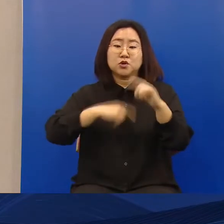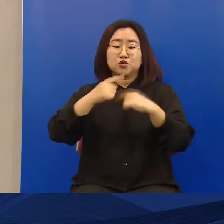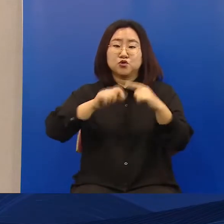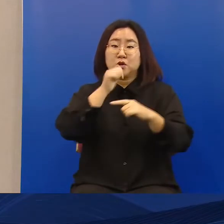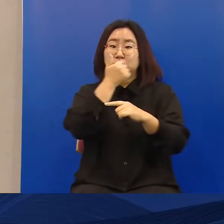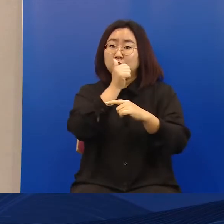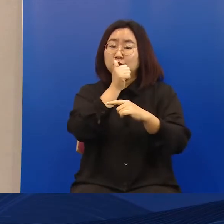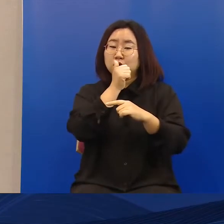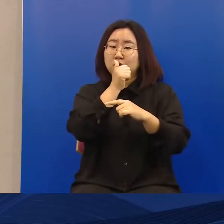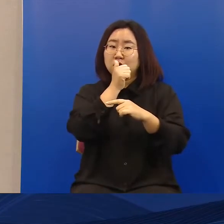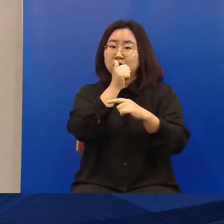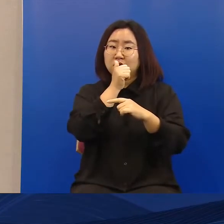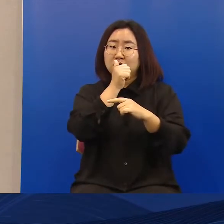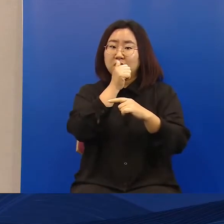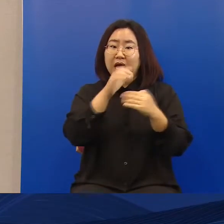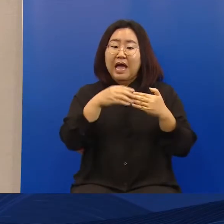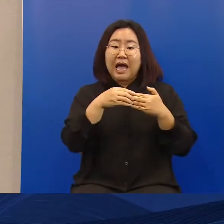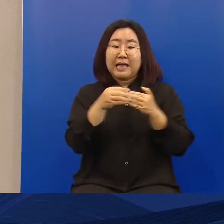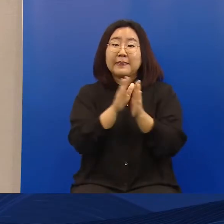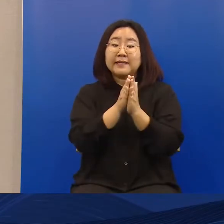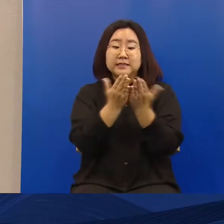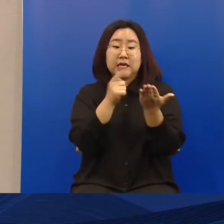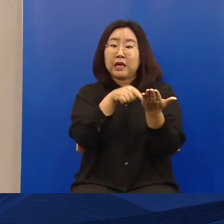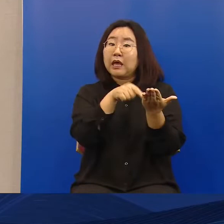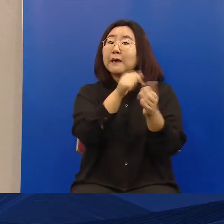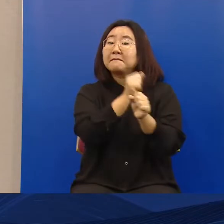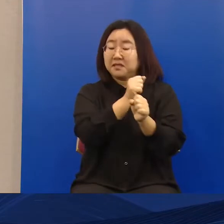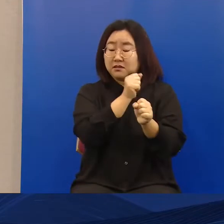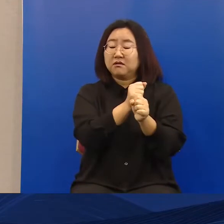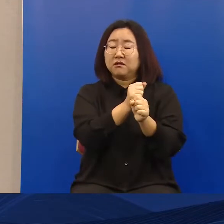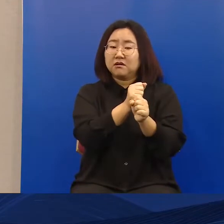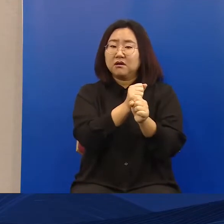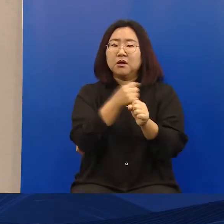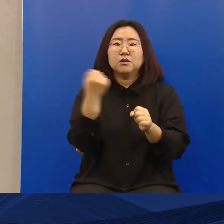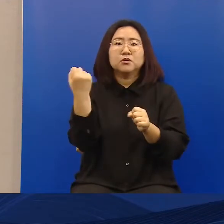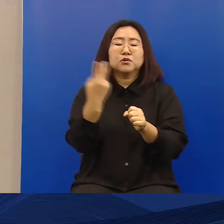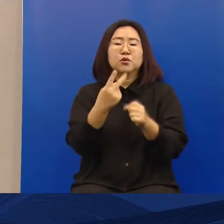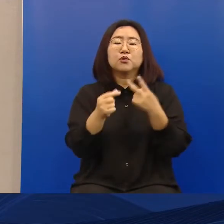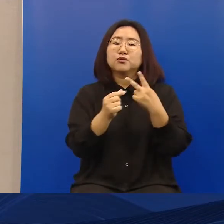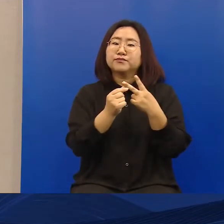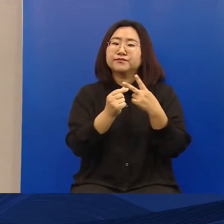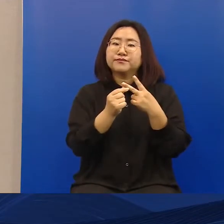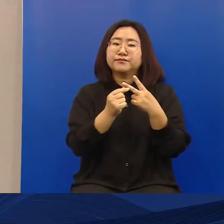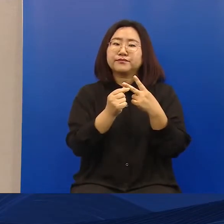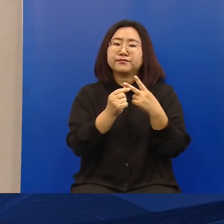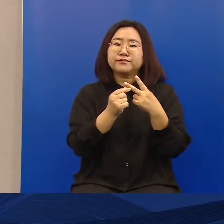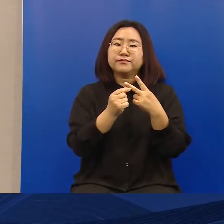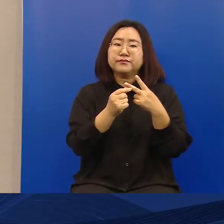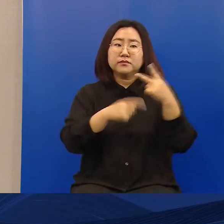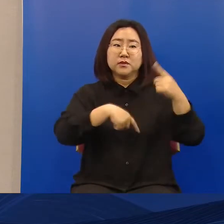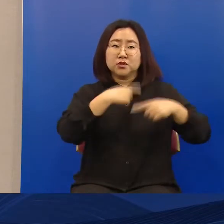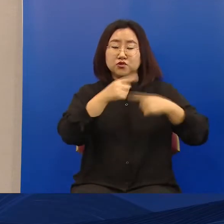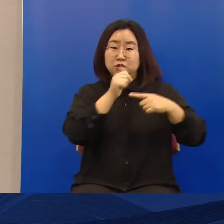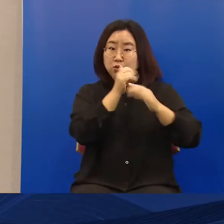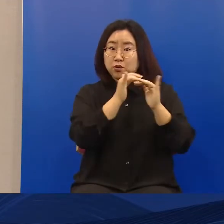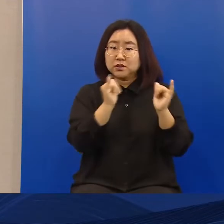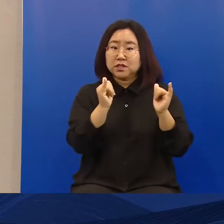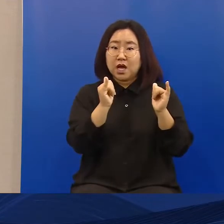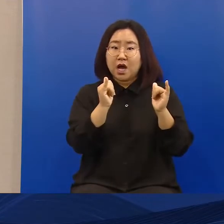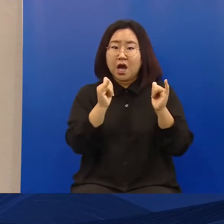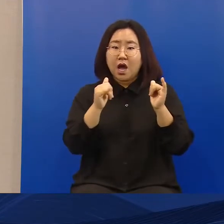공적 수어 통역 매뉴얼을 만들었다라는 거, 그리고 또 두 번째로는 이 수어